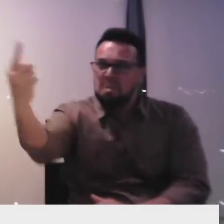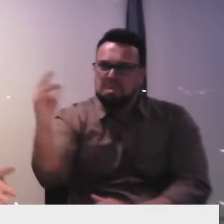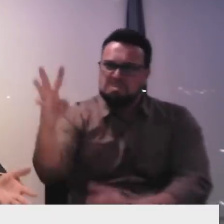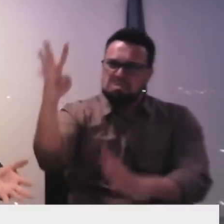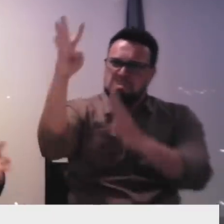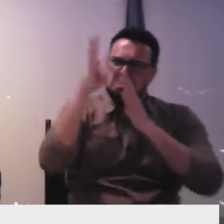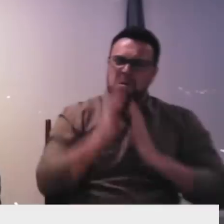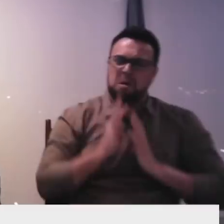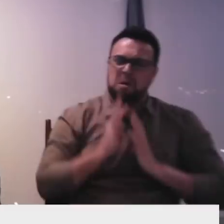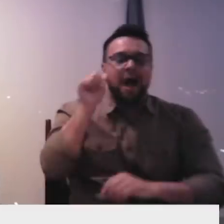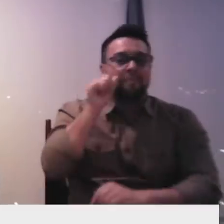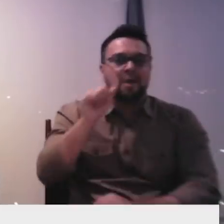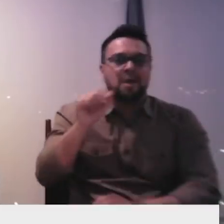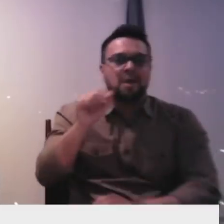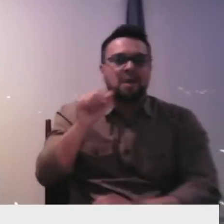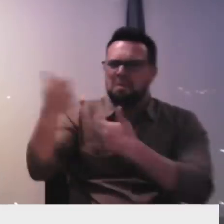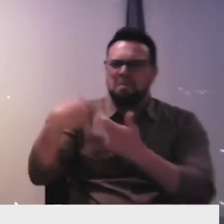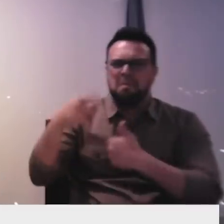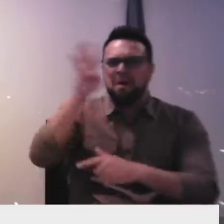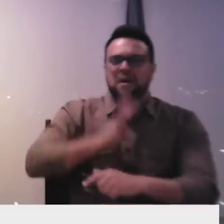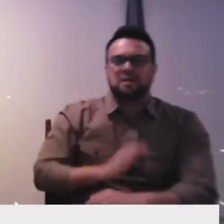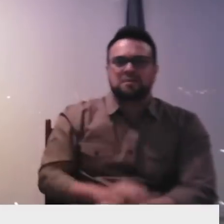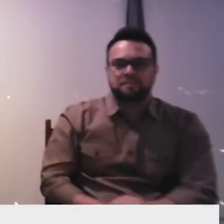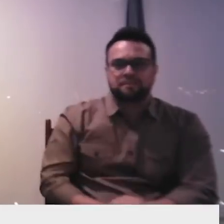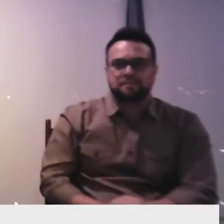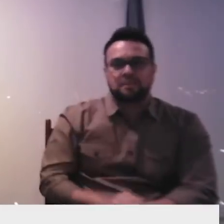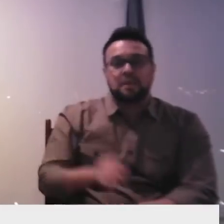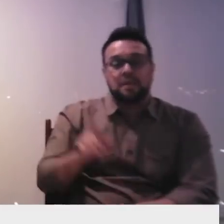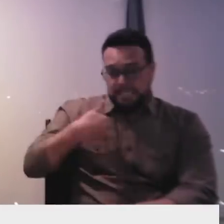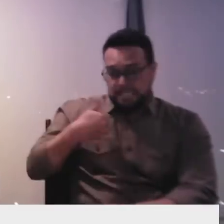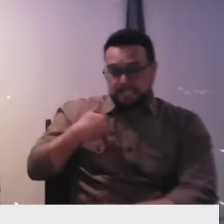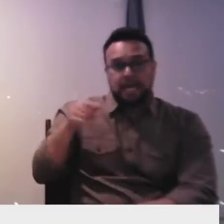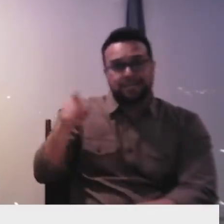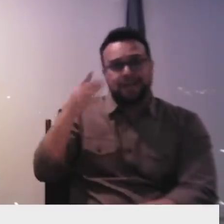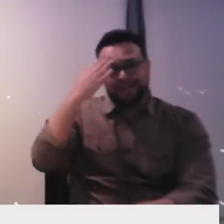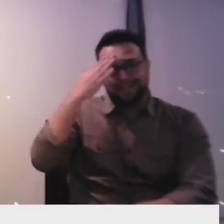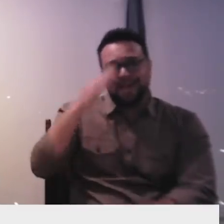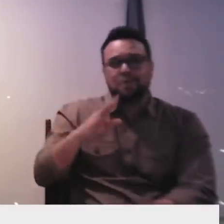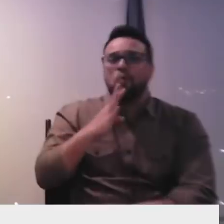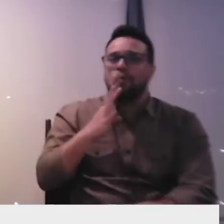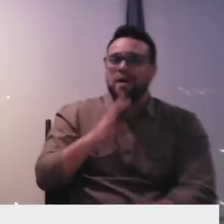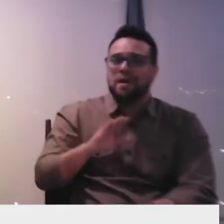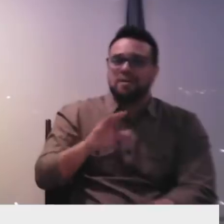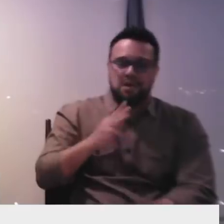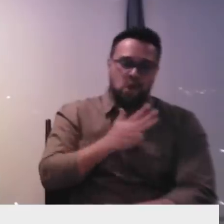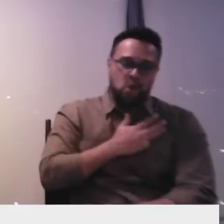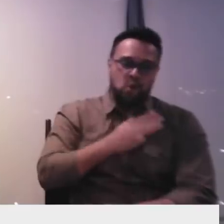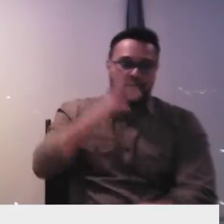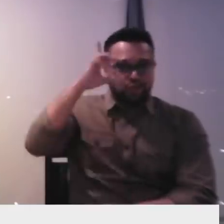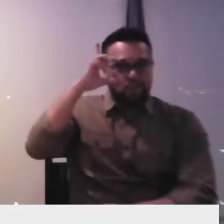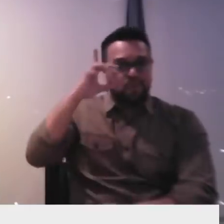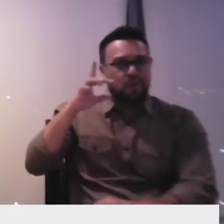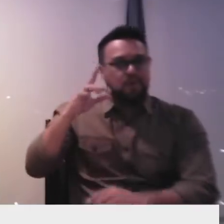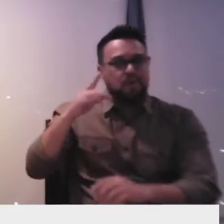que ela veio falar para mim. Pela idade dela, ela viveu Lula e Dilma. Parece que lá atrás não tinha problema,